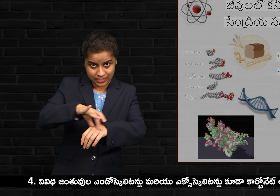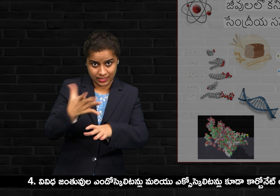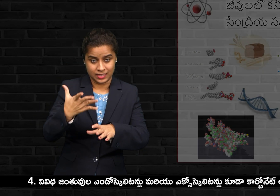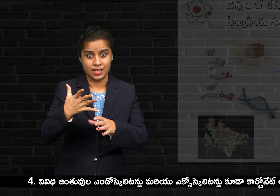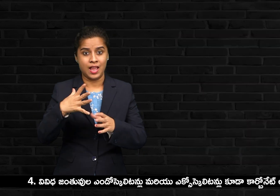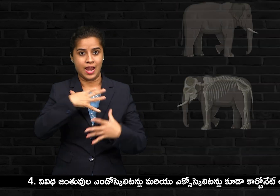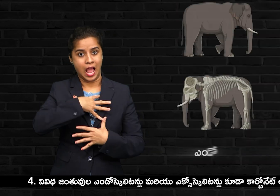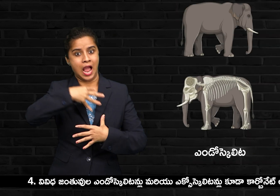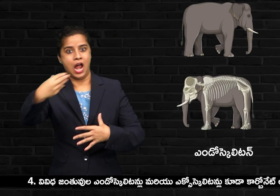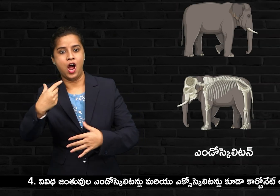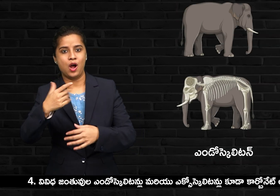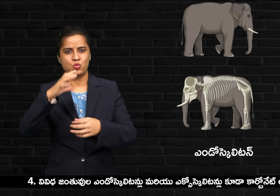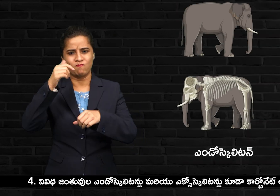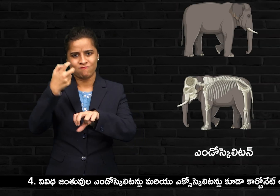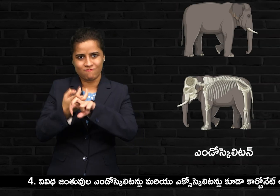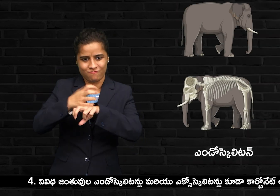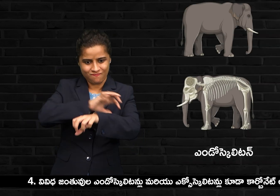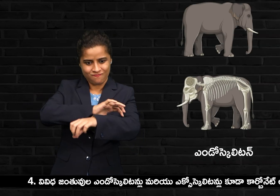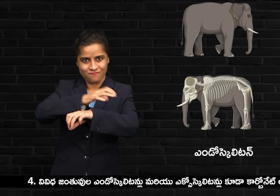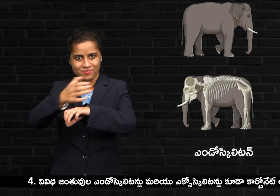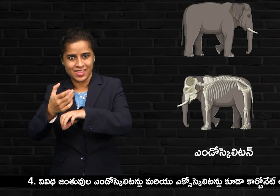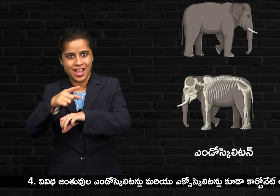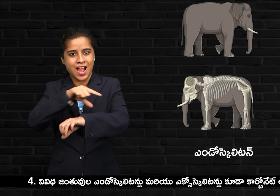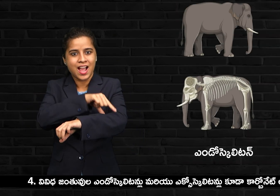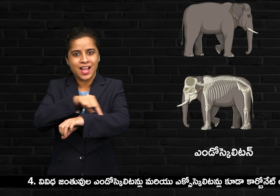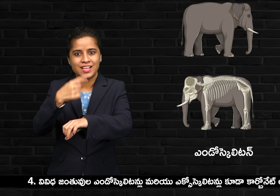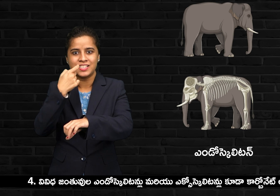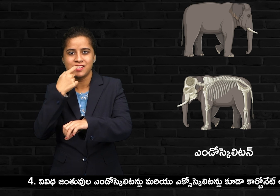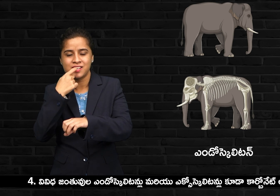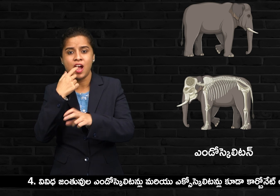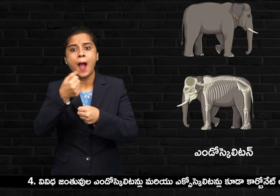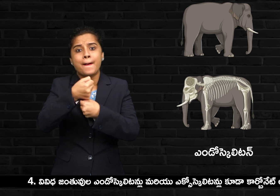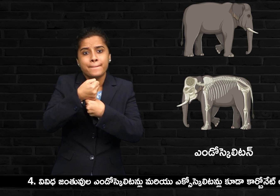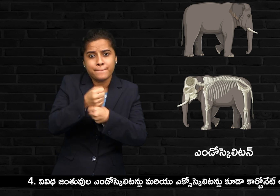ఎక్సోస్కెలిటన్లు కూడా కార్బొనేట్ లవణాల నుండి ఏర్పడతాయి.